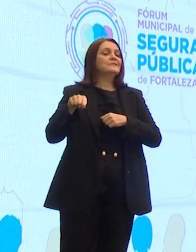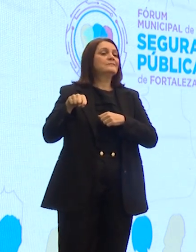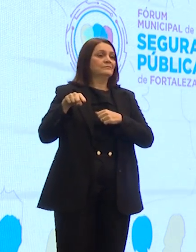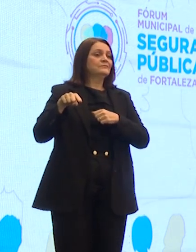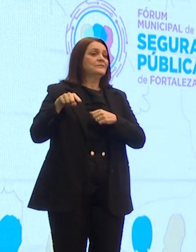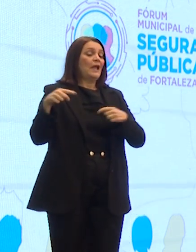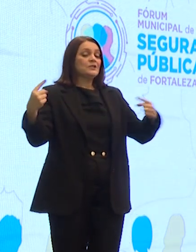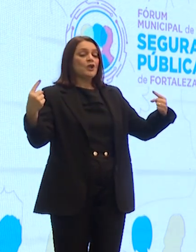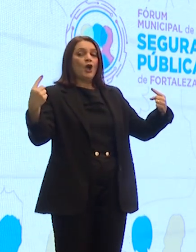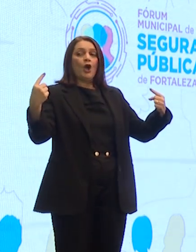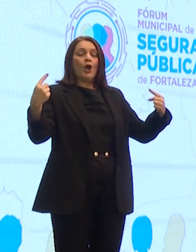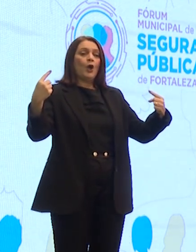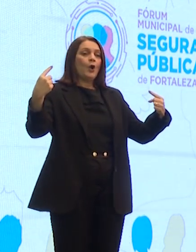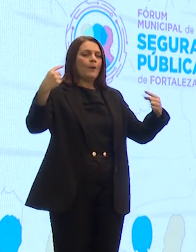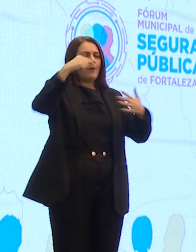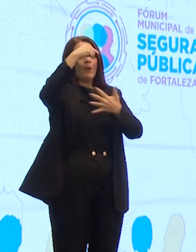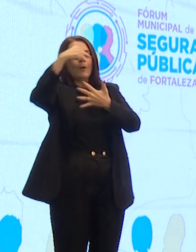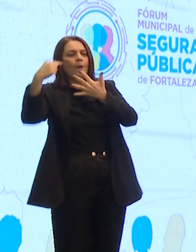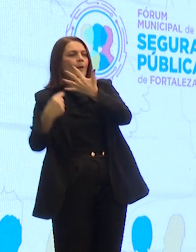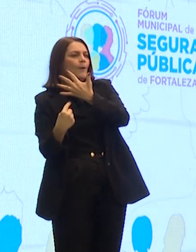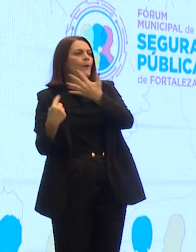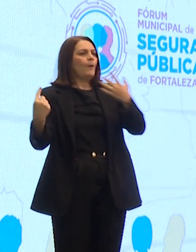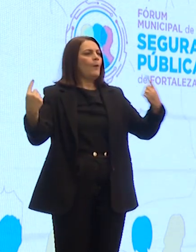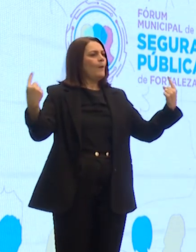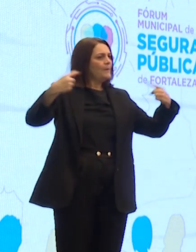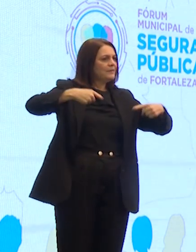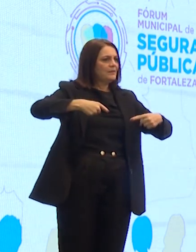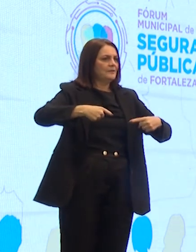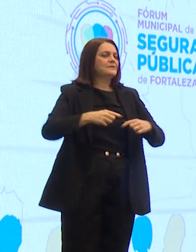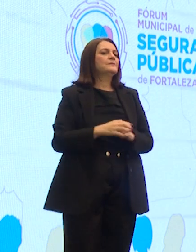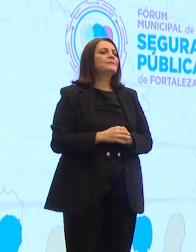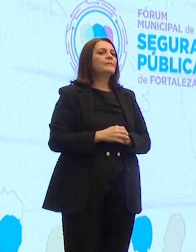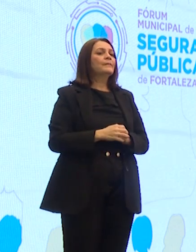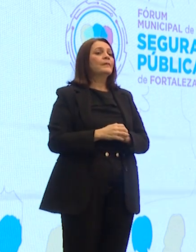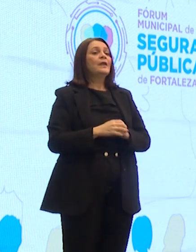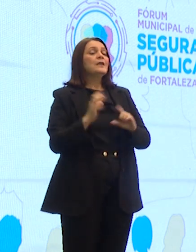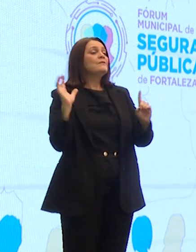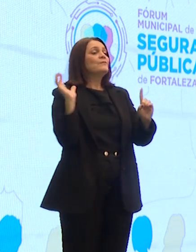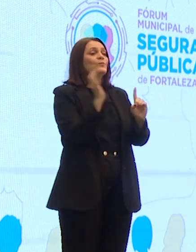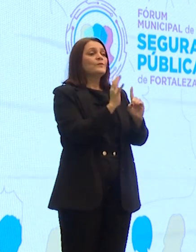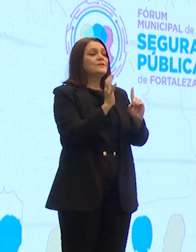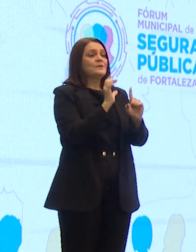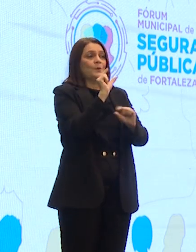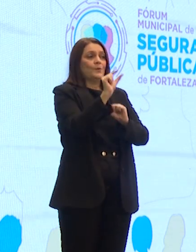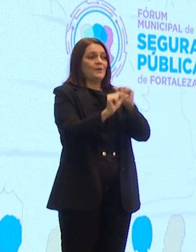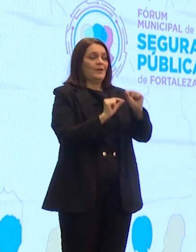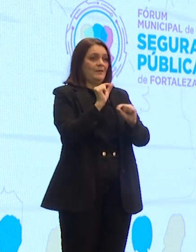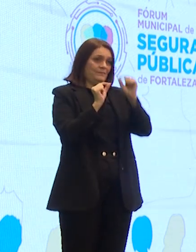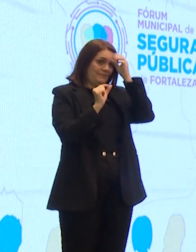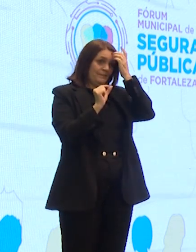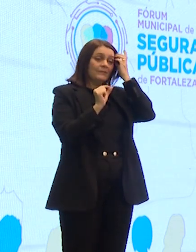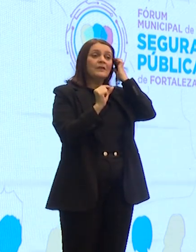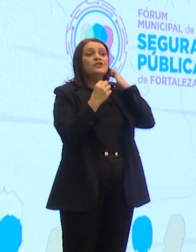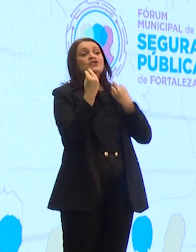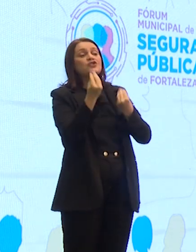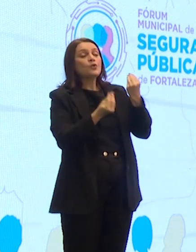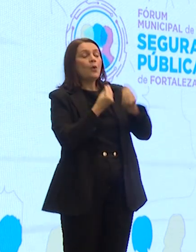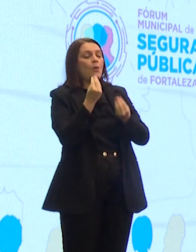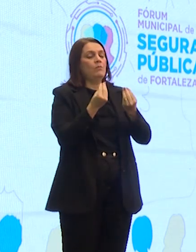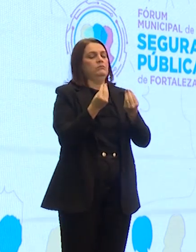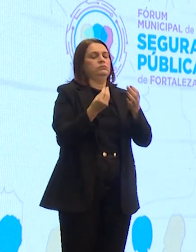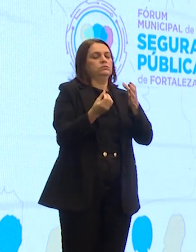concorrentes. Isso repercute na configuração administrativa do Brasil, porque aí